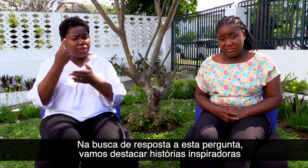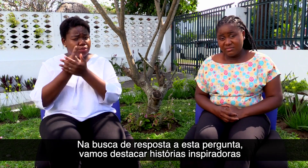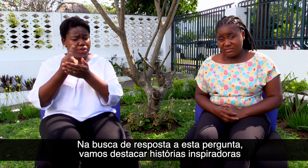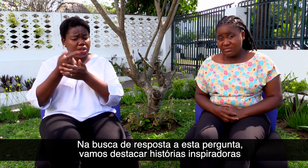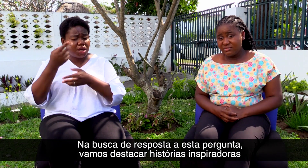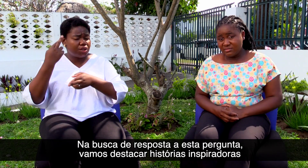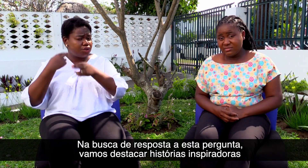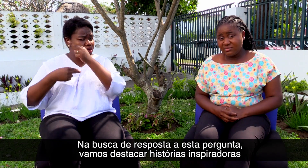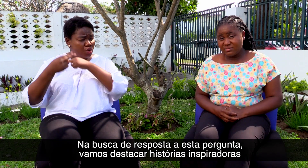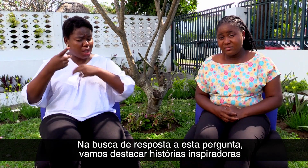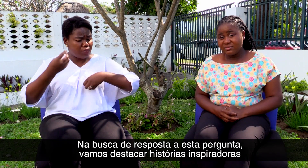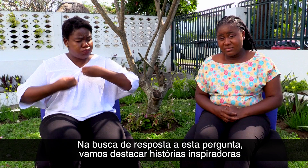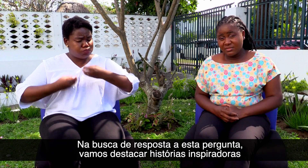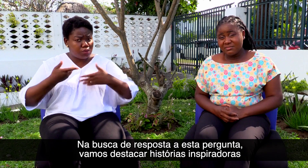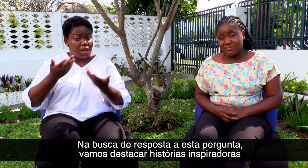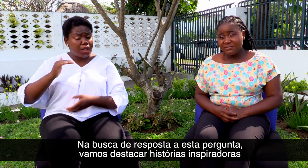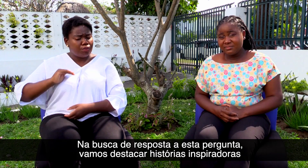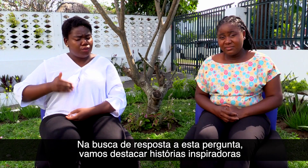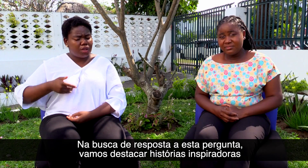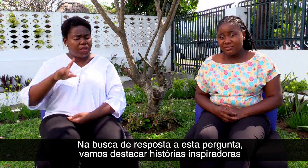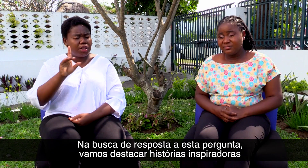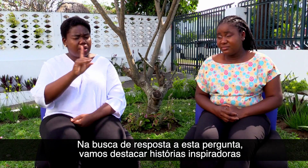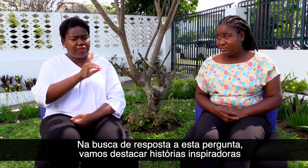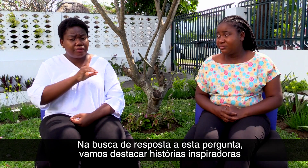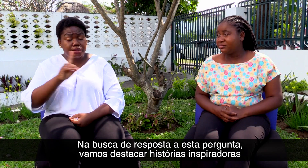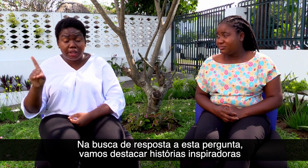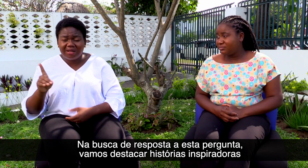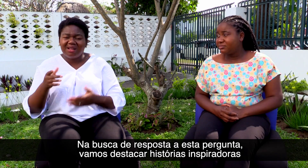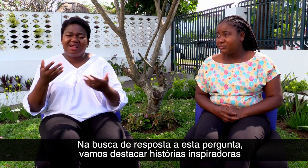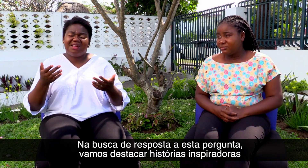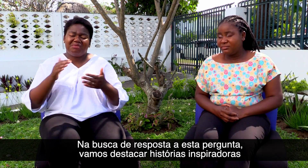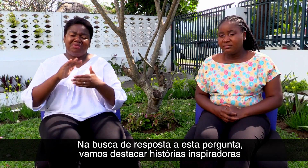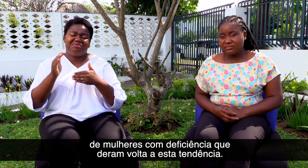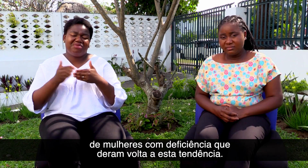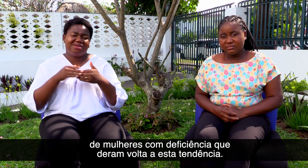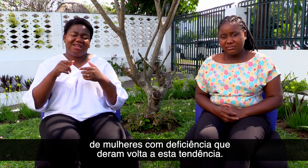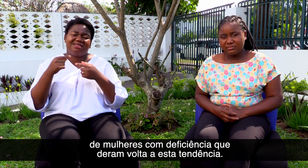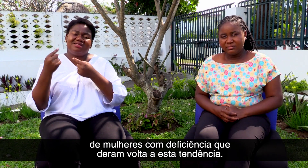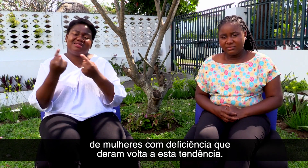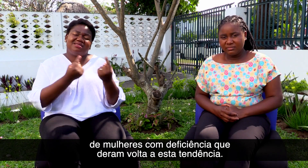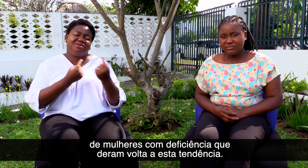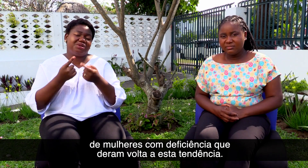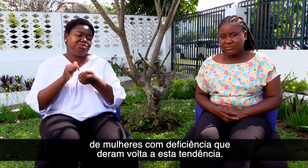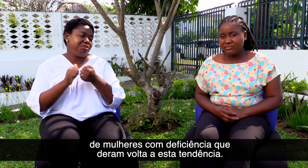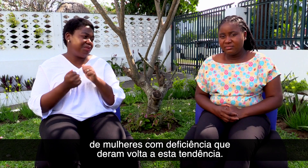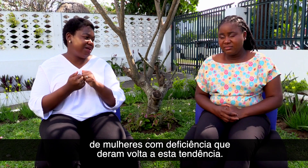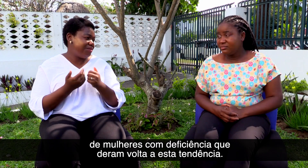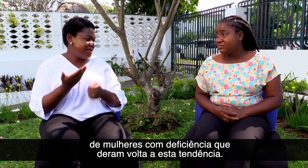Na busca de resposta a esta pergunta, vamos destacar histórias inspiradoras de mulheres com deficiência que deram volta a esta